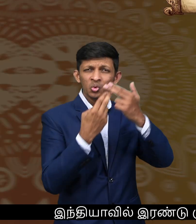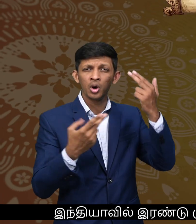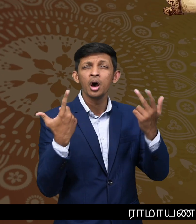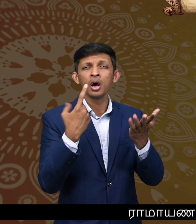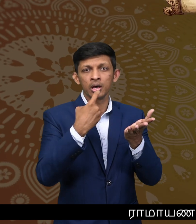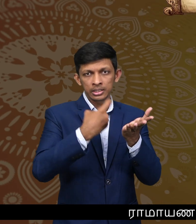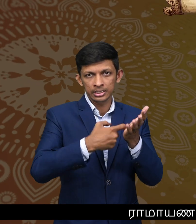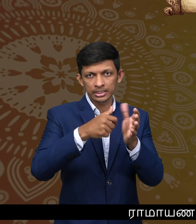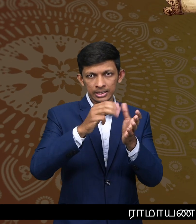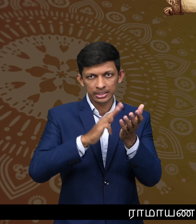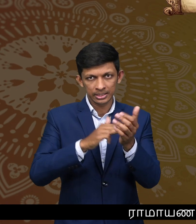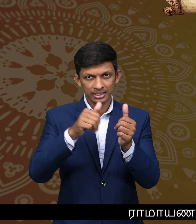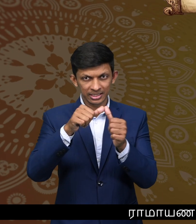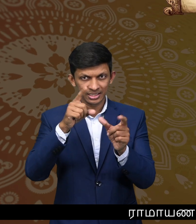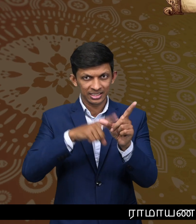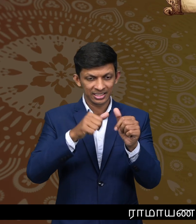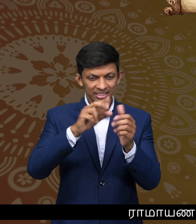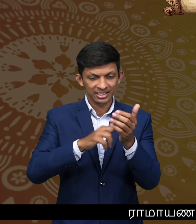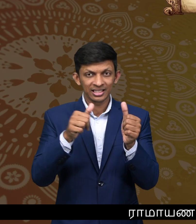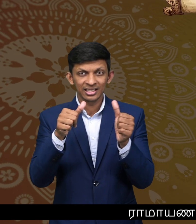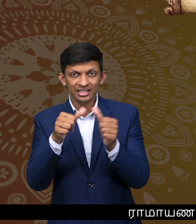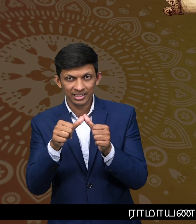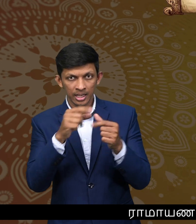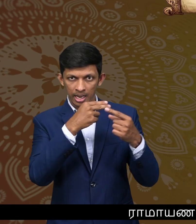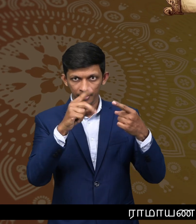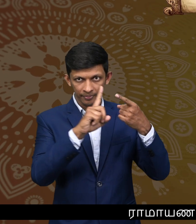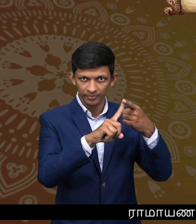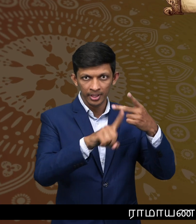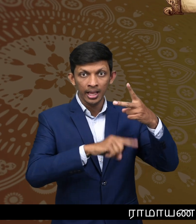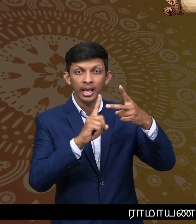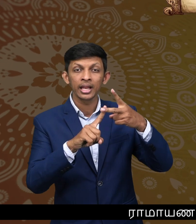உள்ளன, ராமாயணம் மற்றும் மகாபாரதம்.